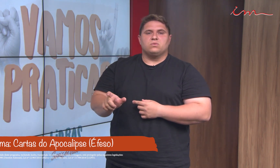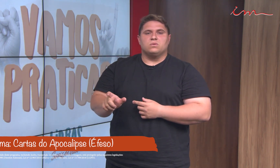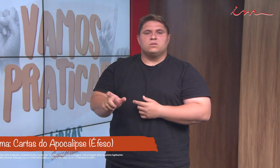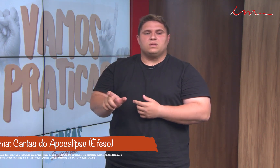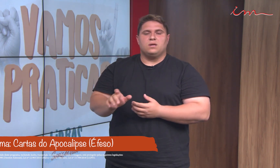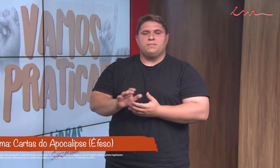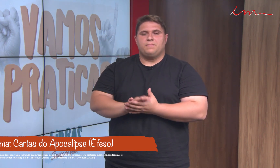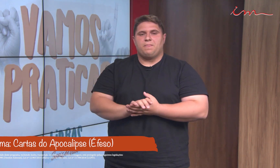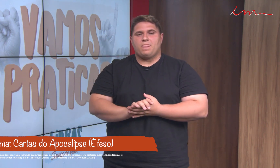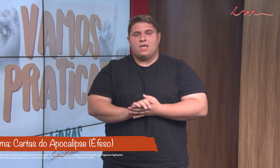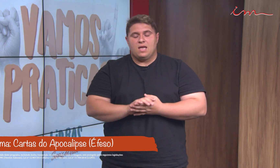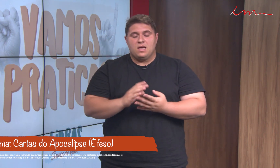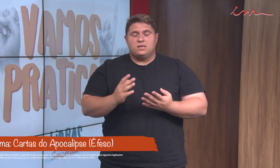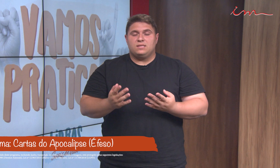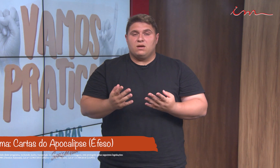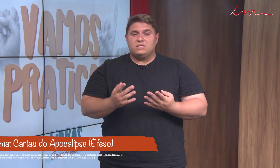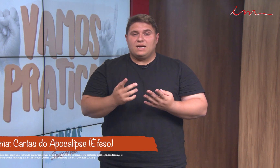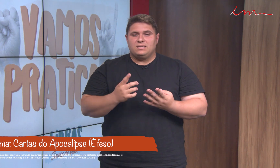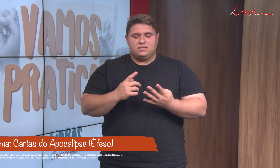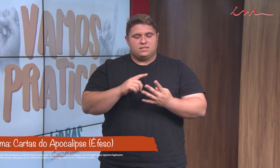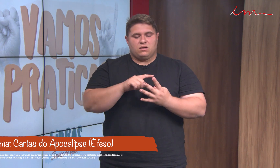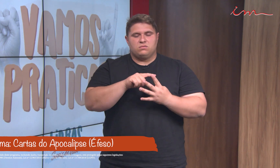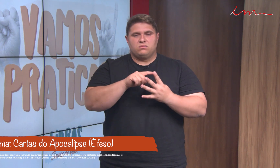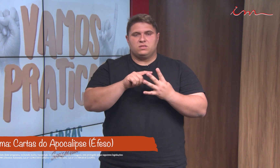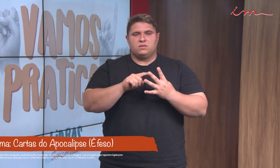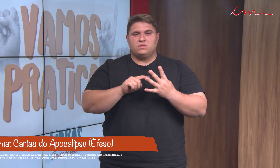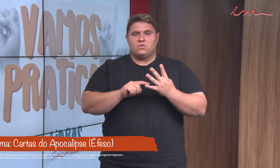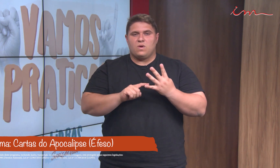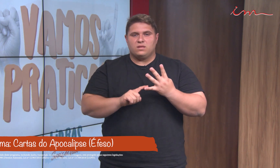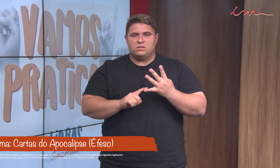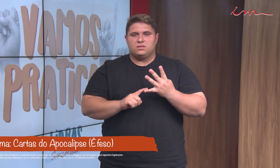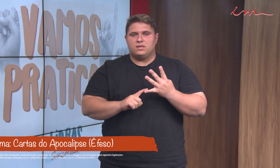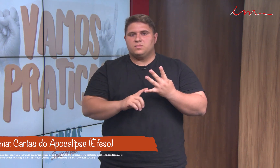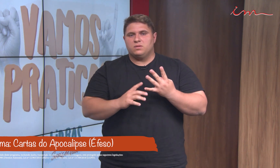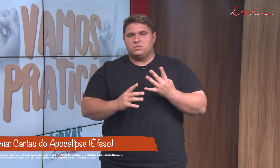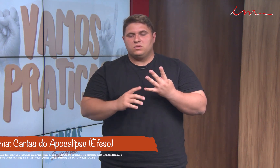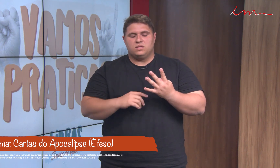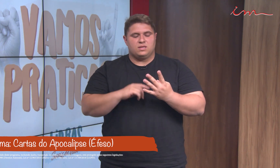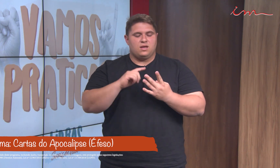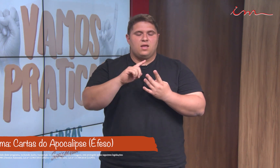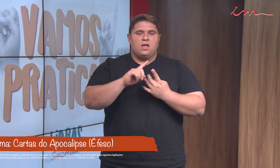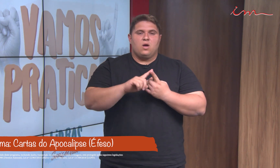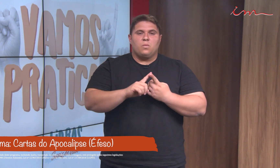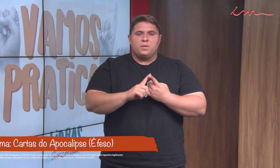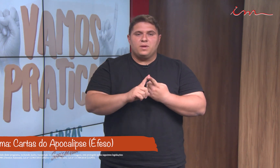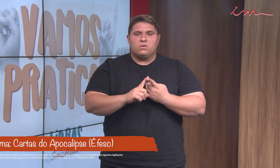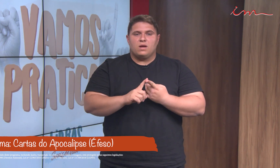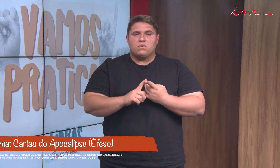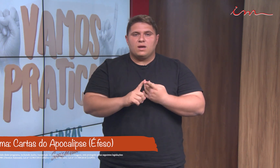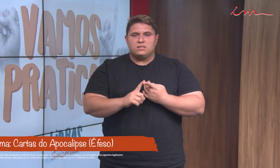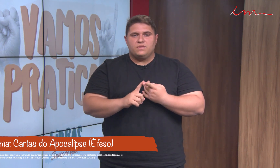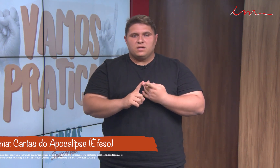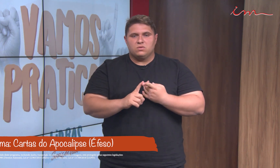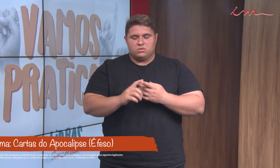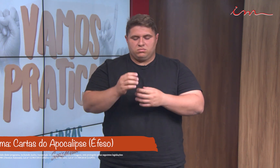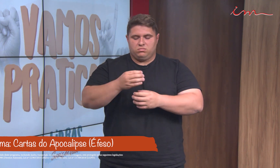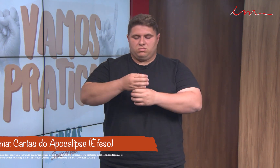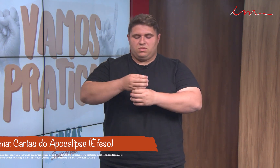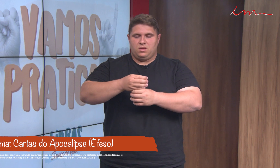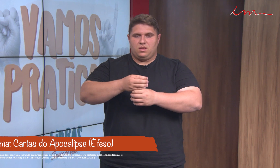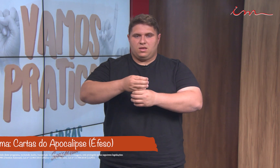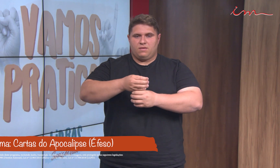de pessoa, tá? Sinal de castiçal. Nós temos 4 sinais que podemos utilizar. O primeiro é um